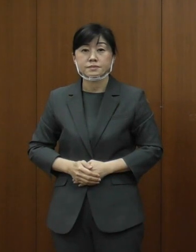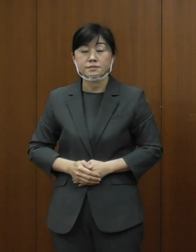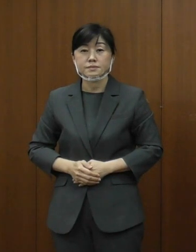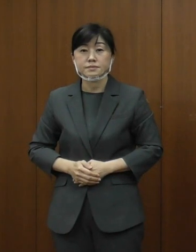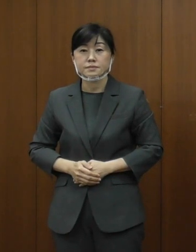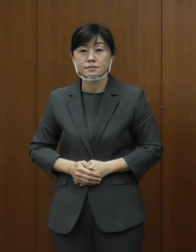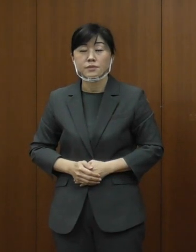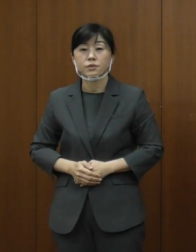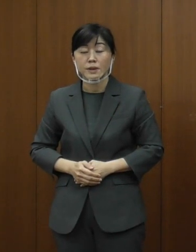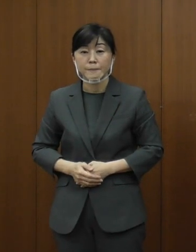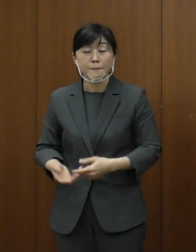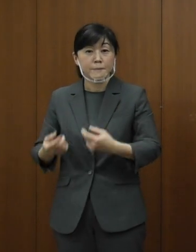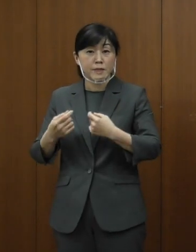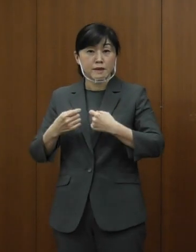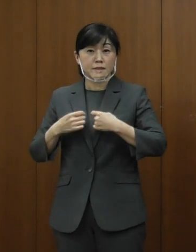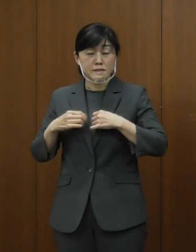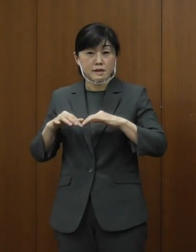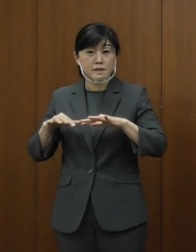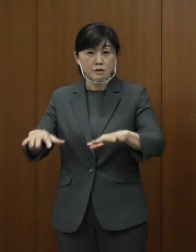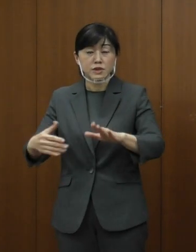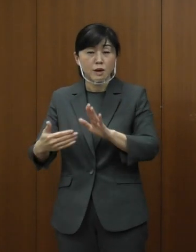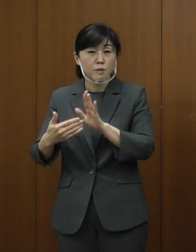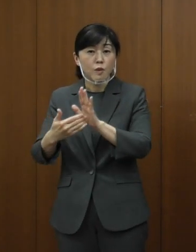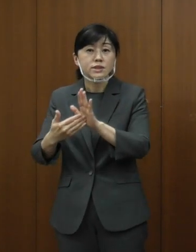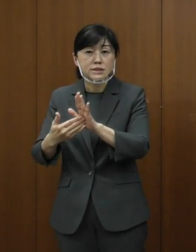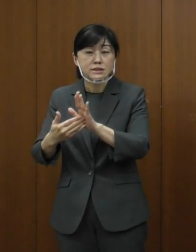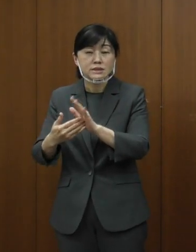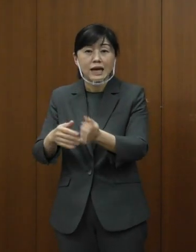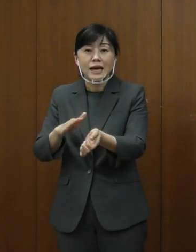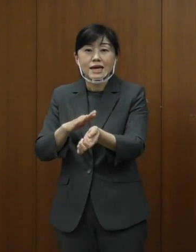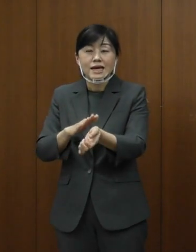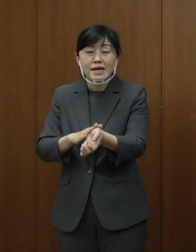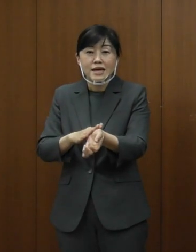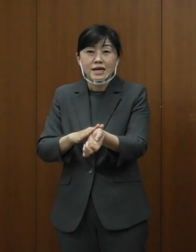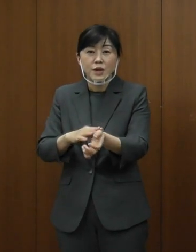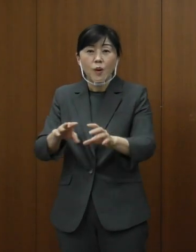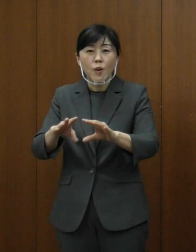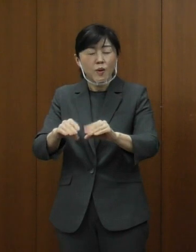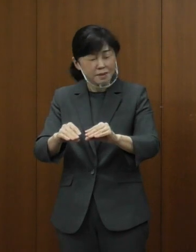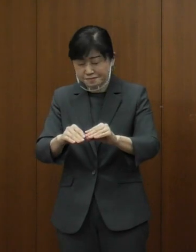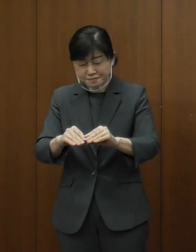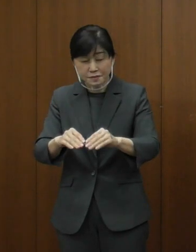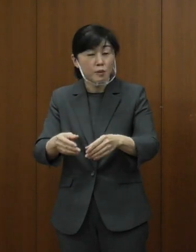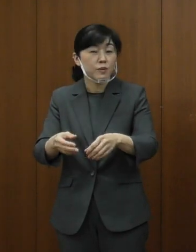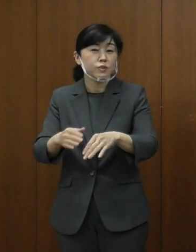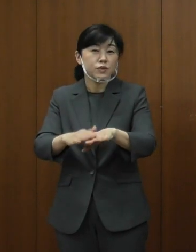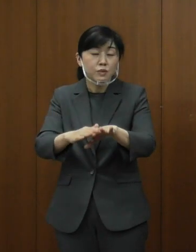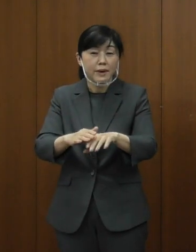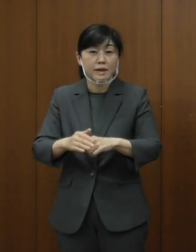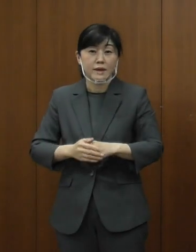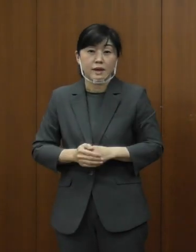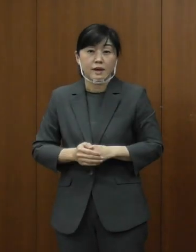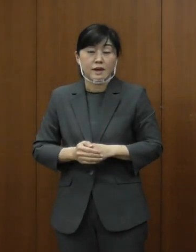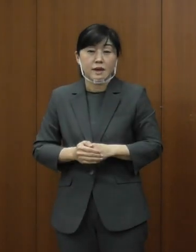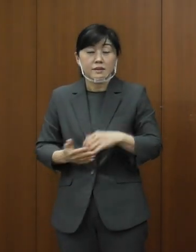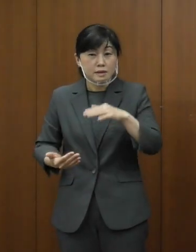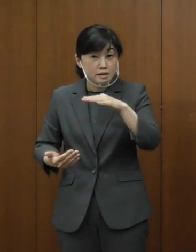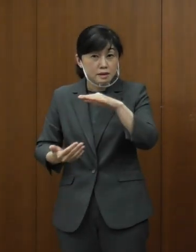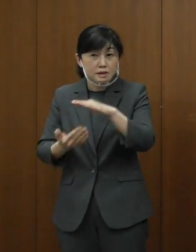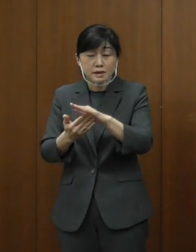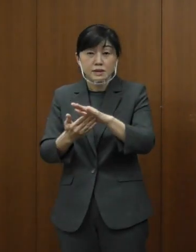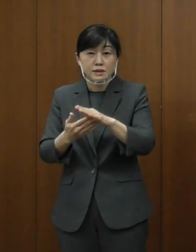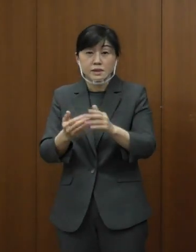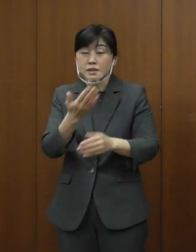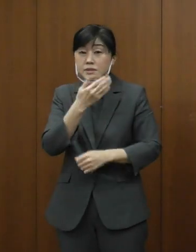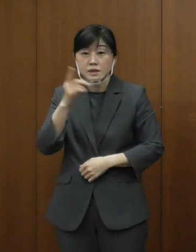そして感染拡大を防止し、医療崩壊を食い止め、何より区民の皆さんの命や健康を守